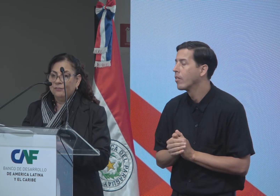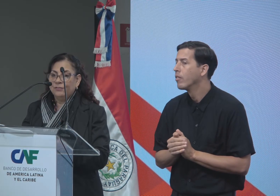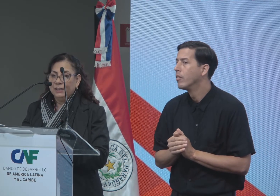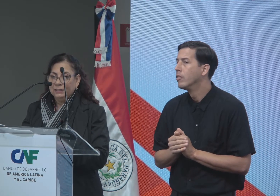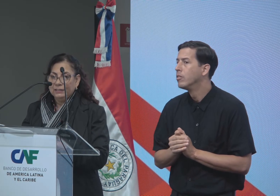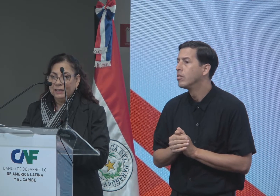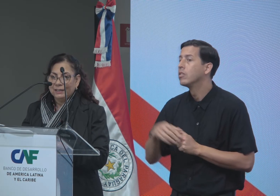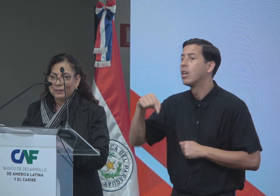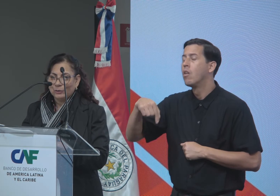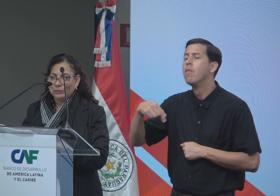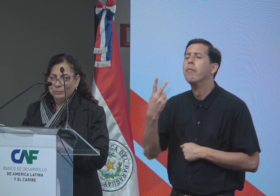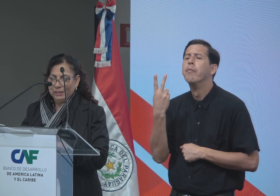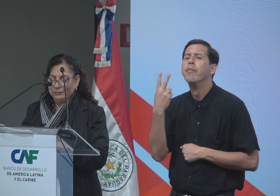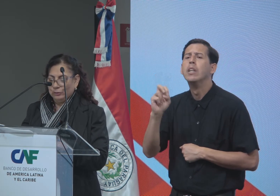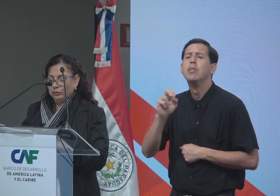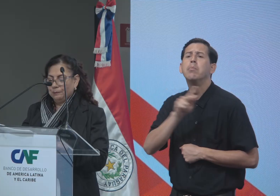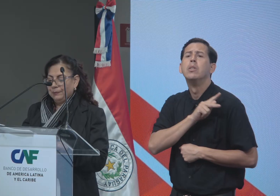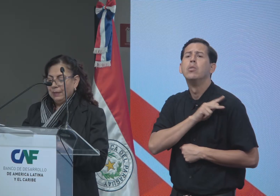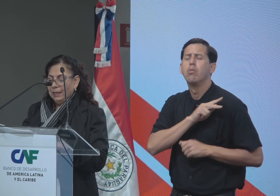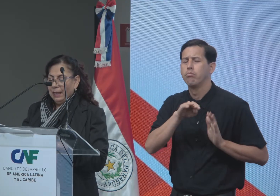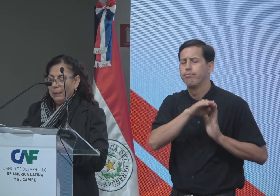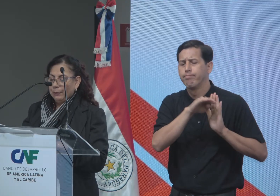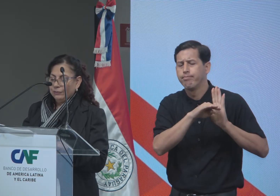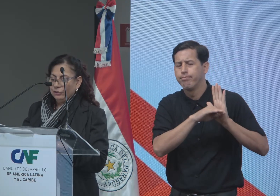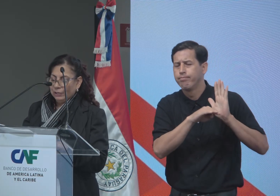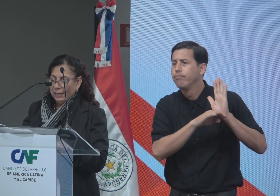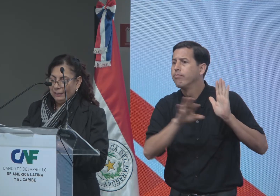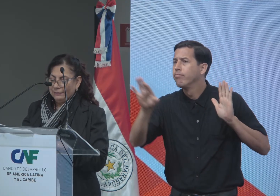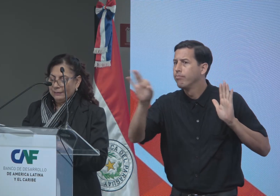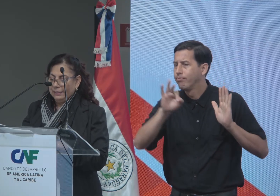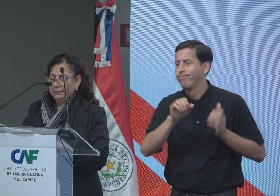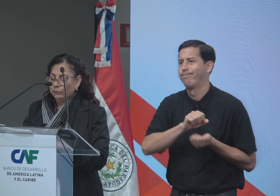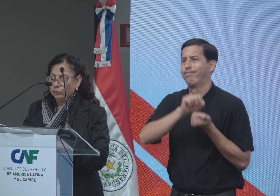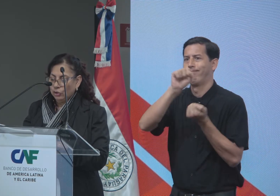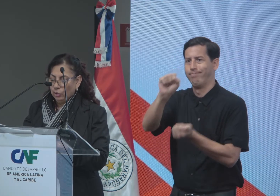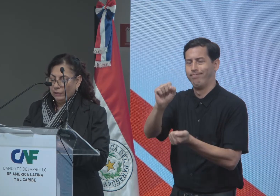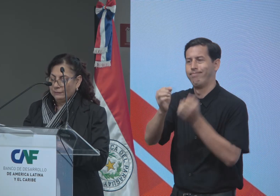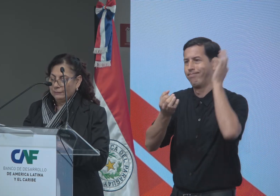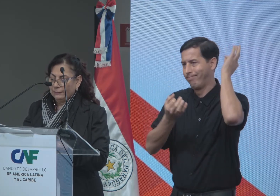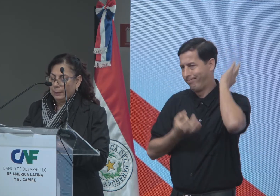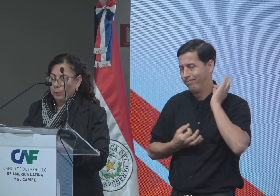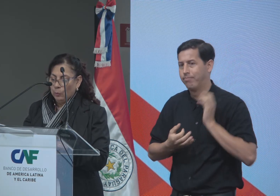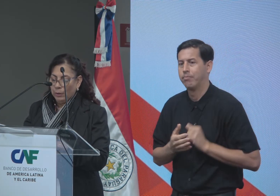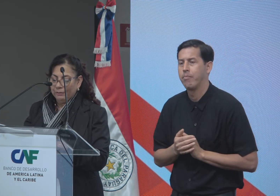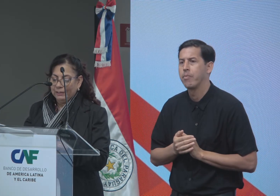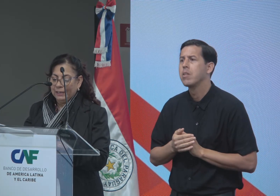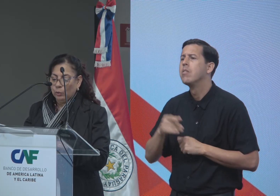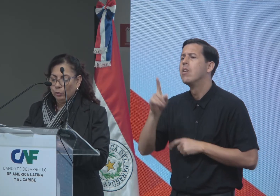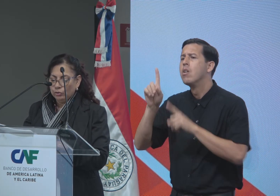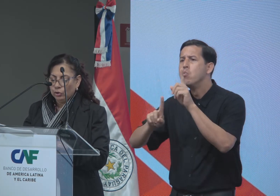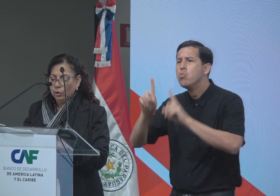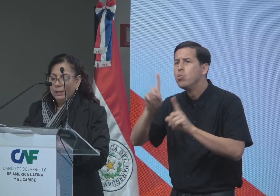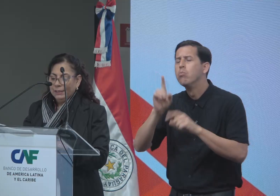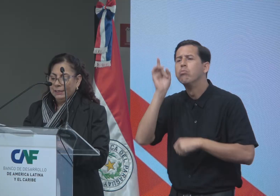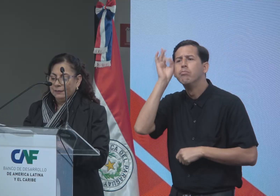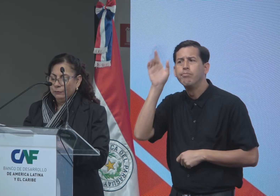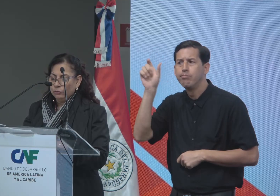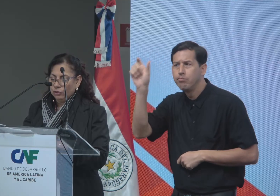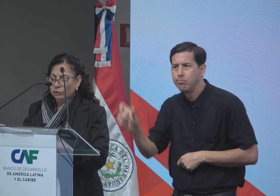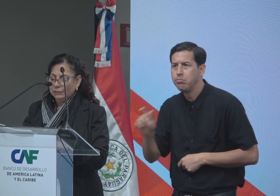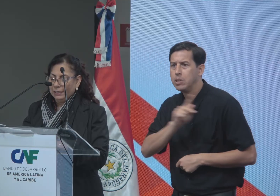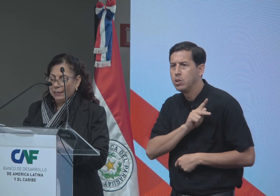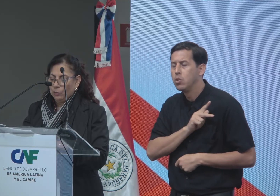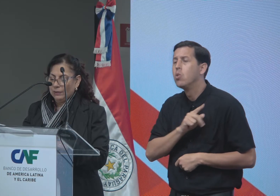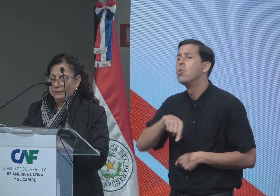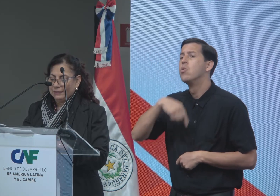de 20 reconocimientos a profesionales, instituciones que promueven el uso y la